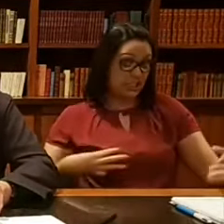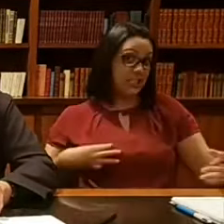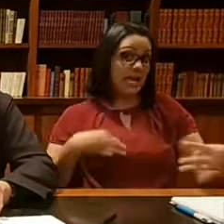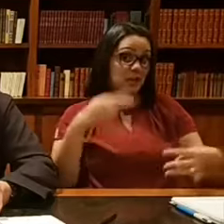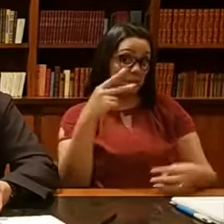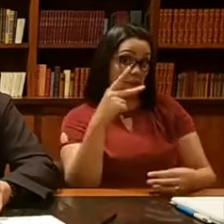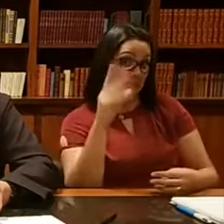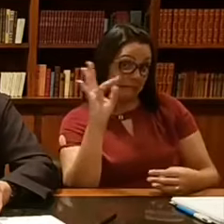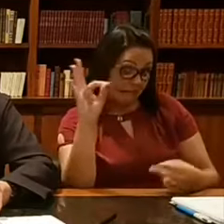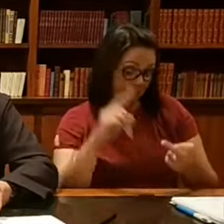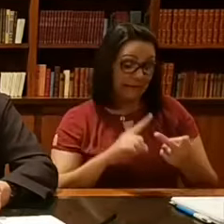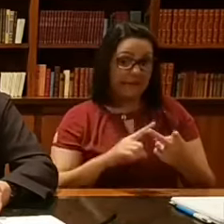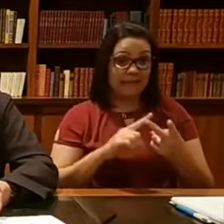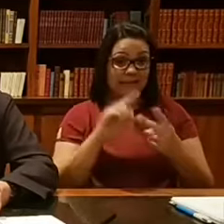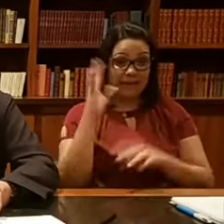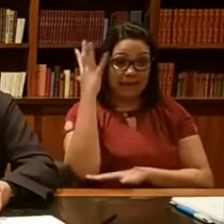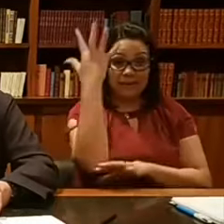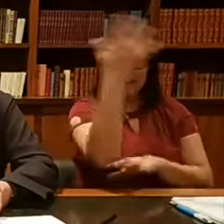PT, né,